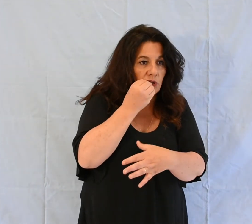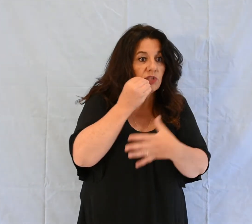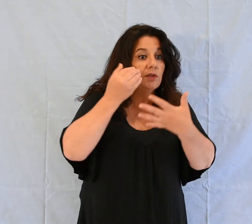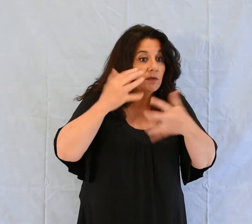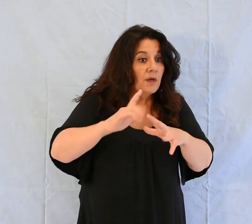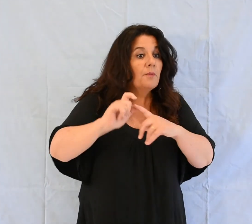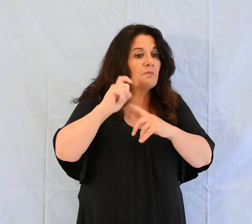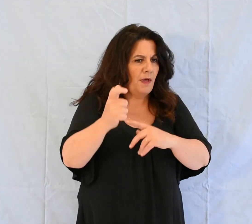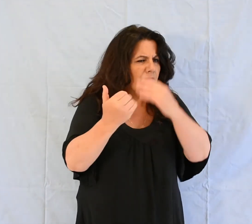pain à satiété.